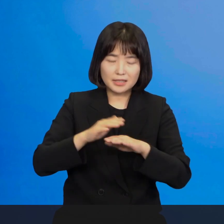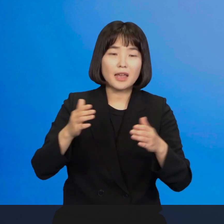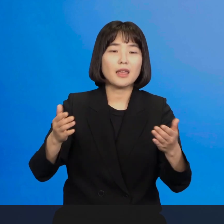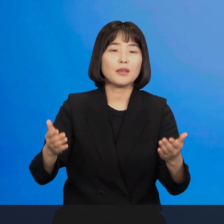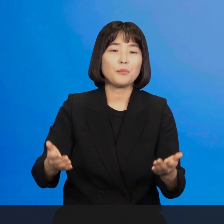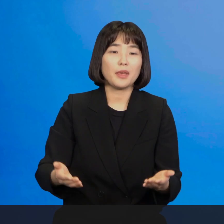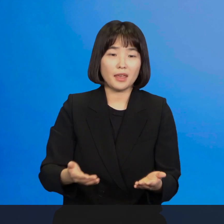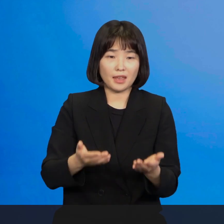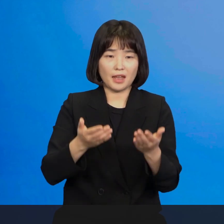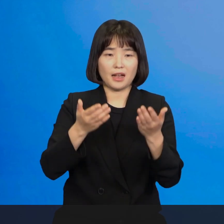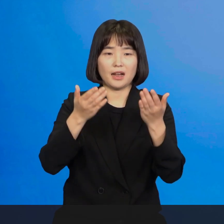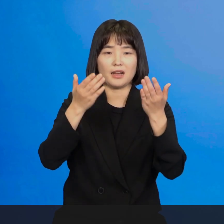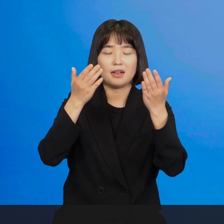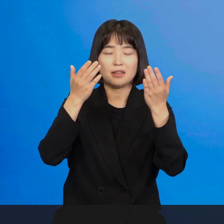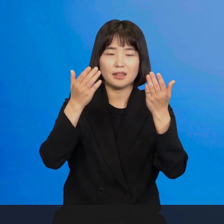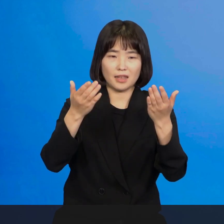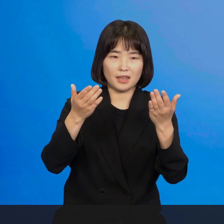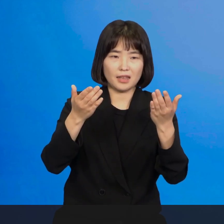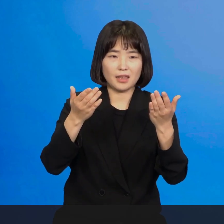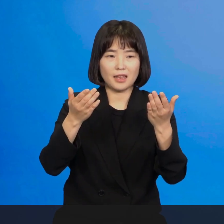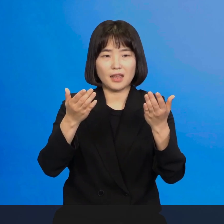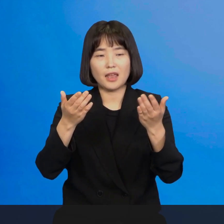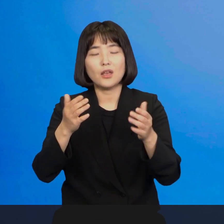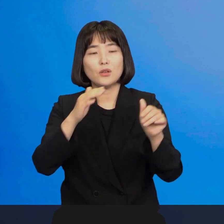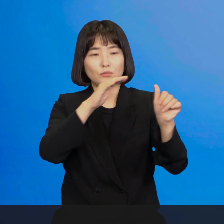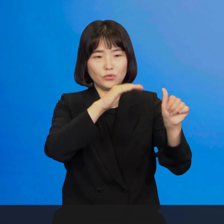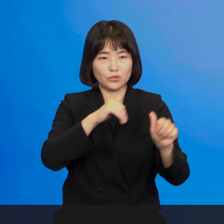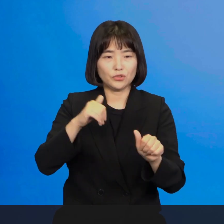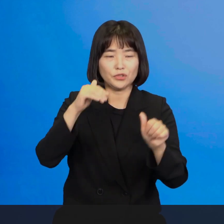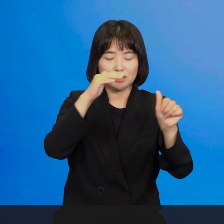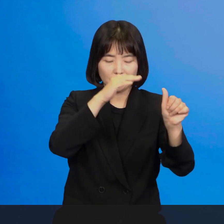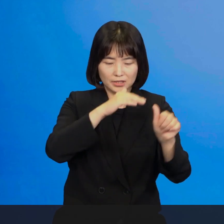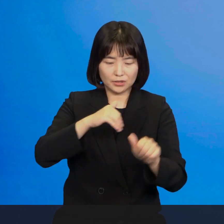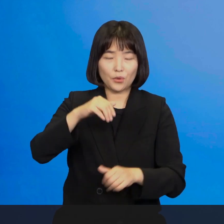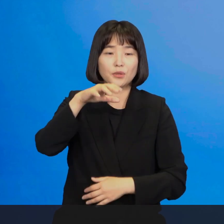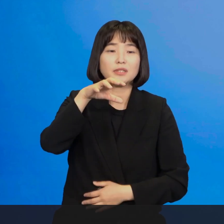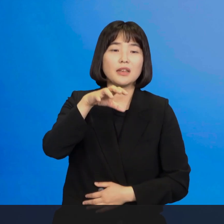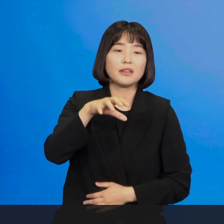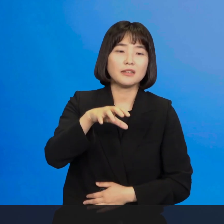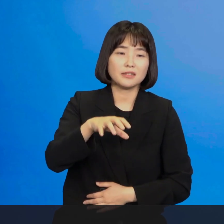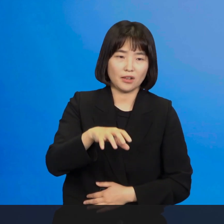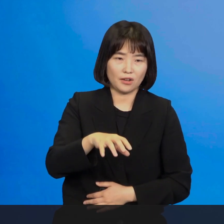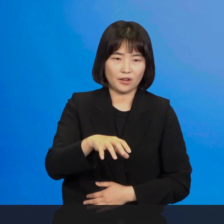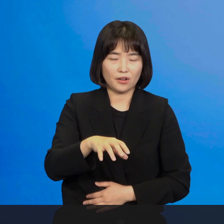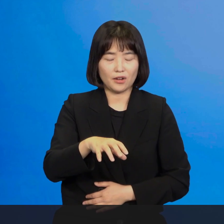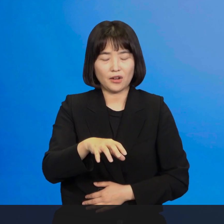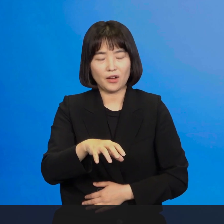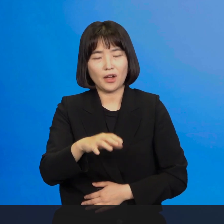나는 예배하네. 부르신 곳에서